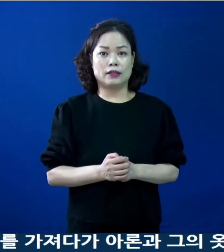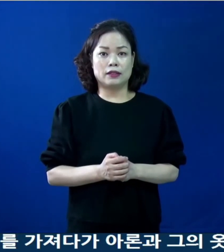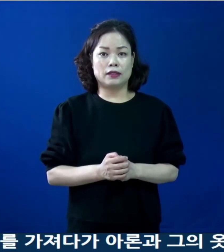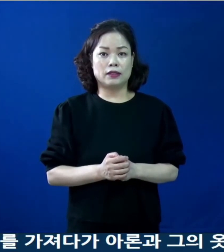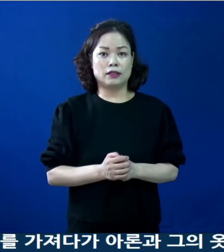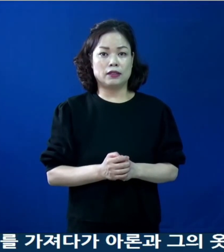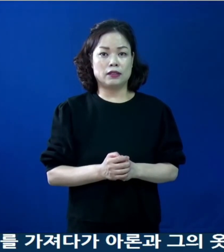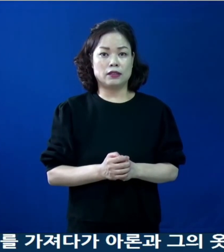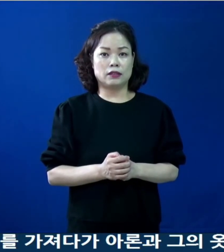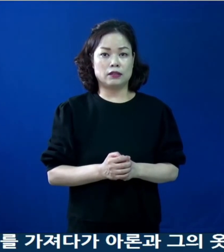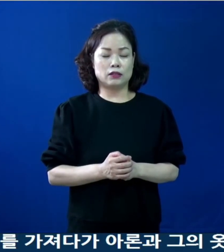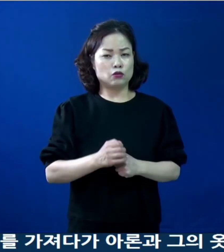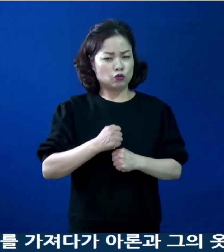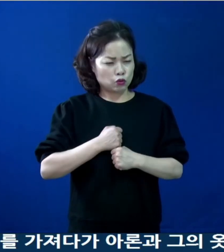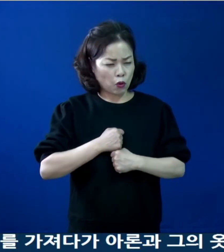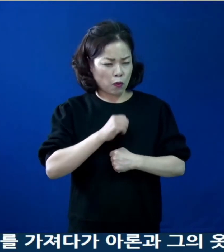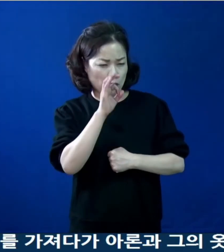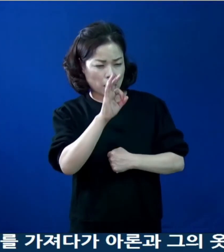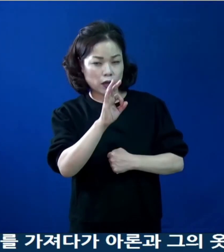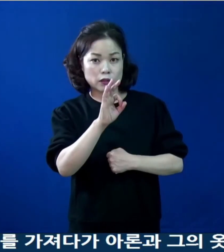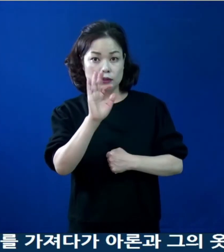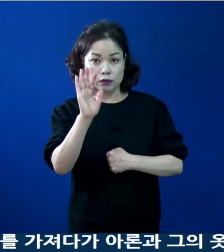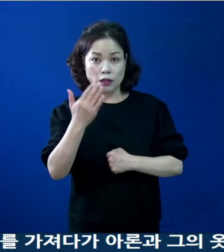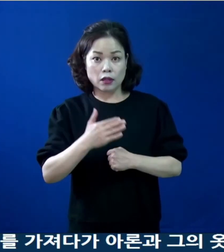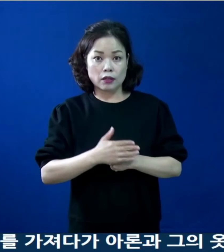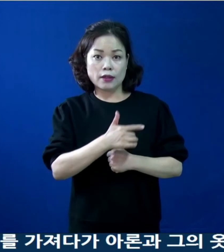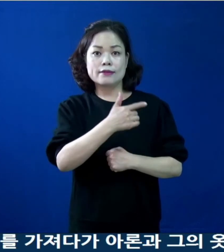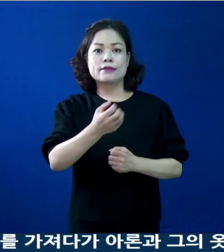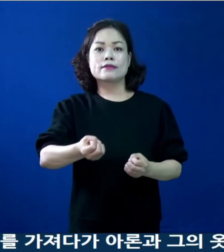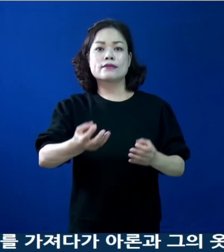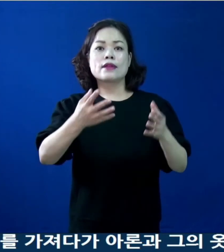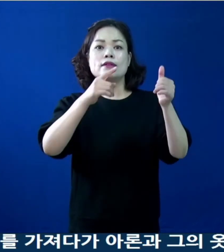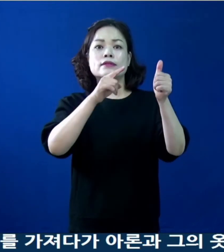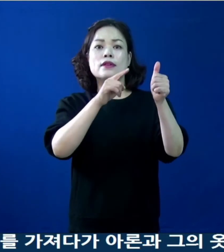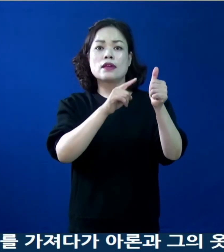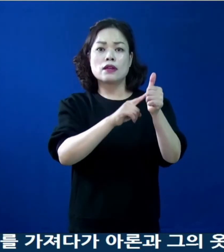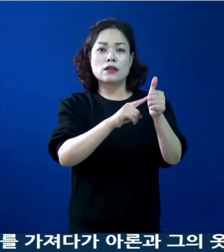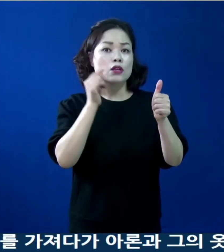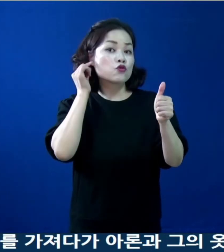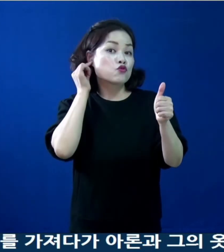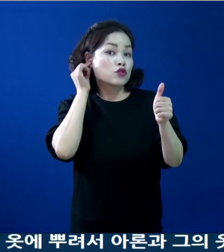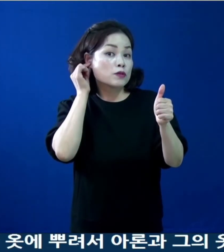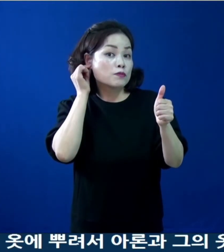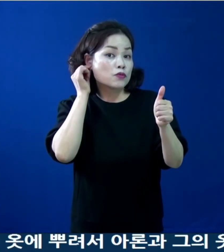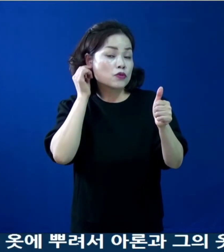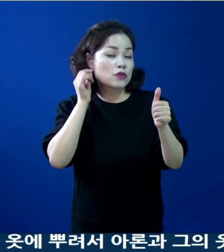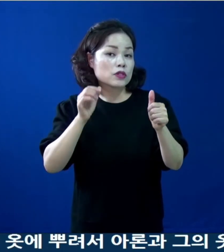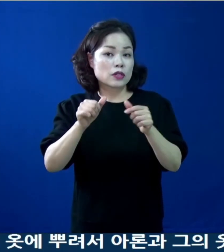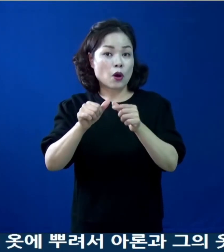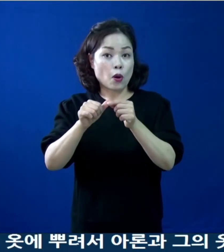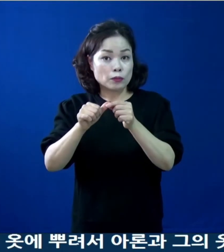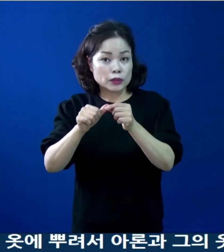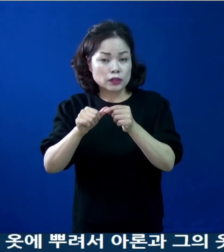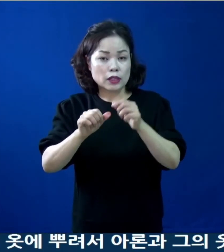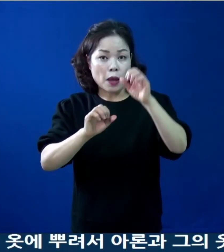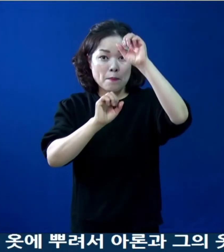유의해서 보실 게 있습니다. 대제사장에게 귓불이